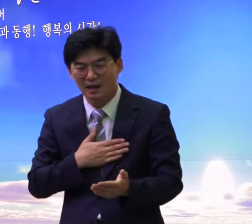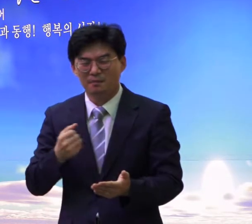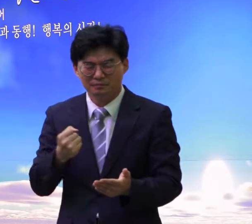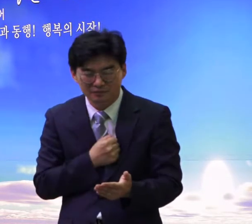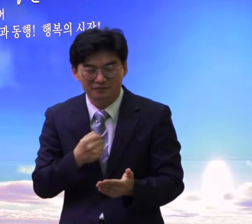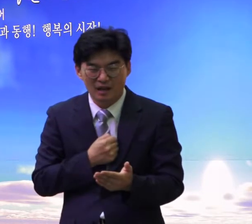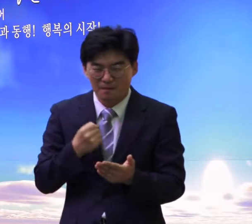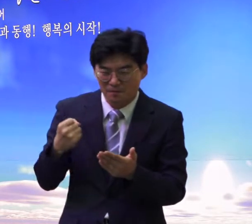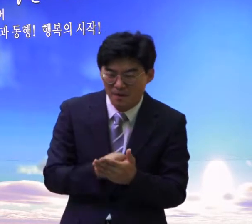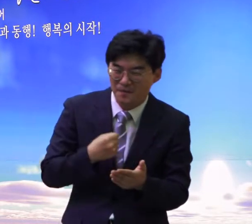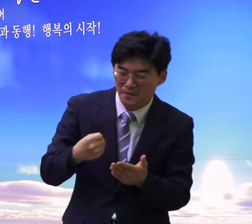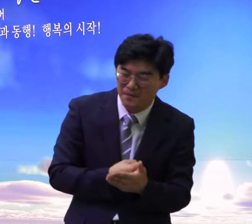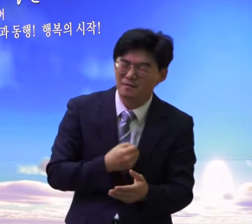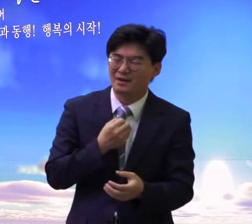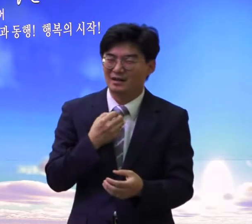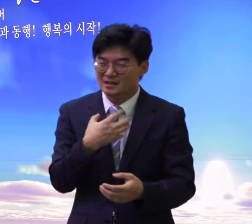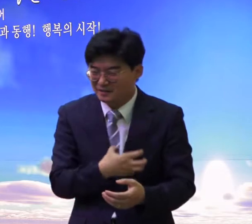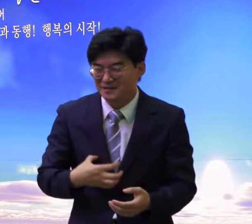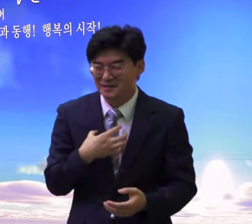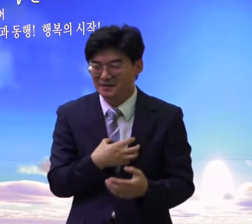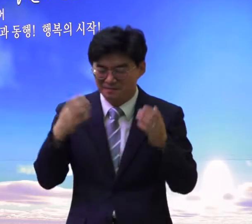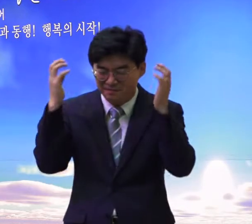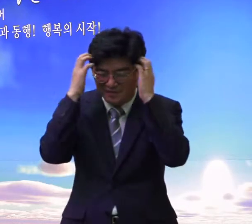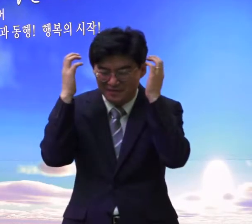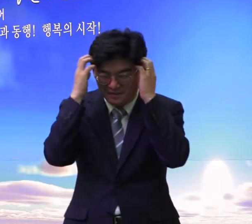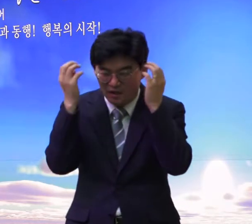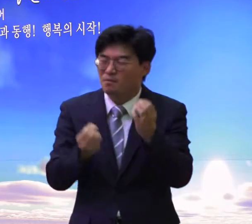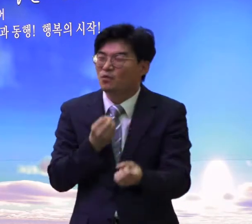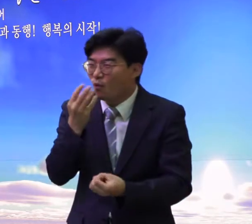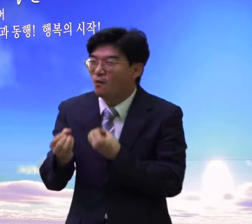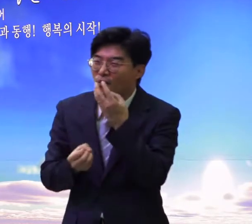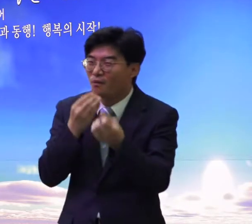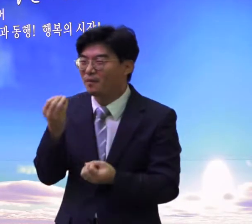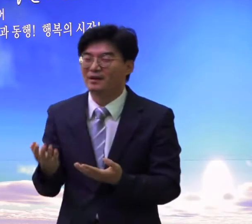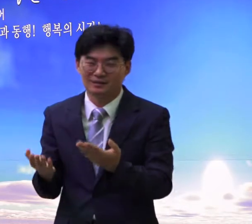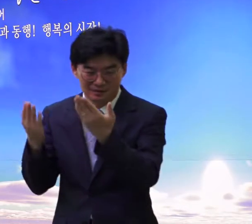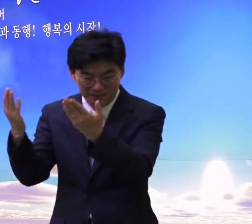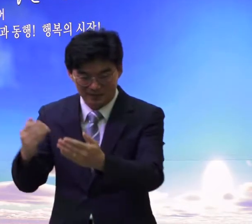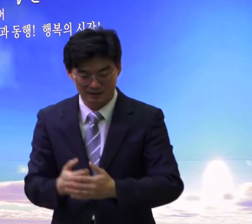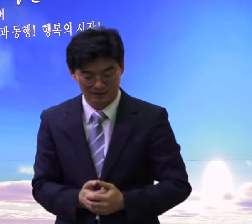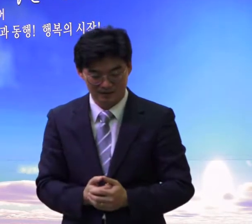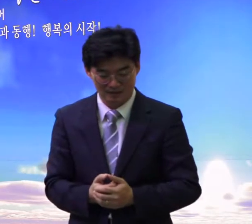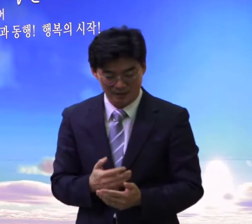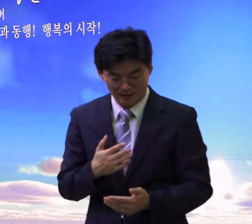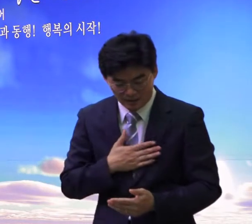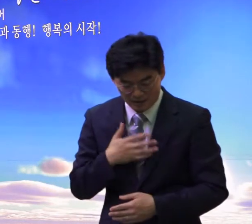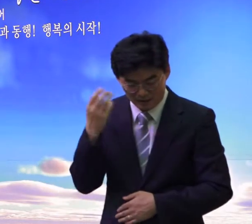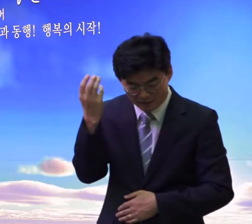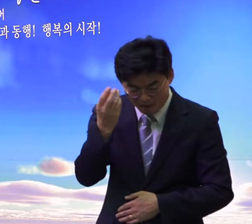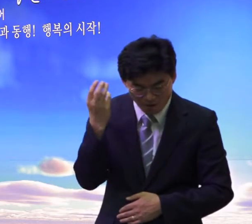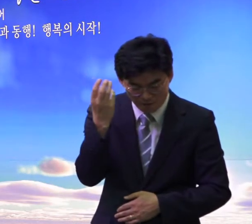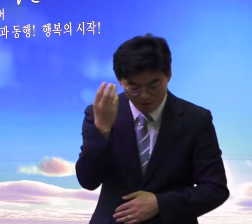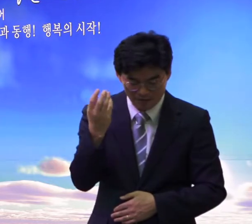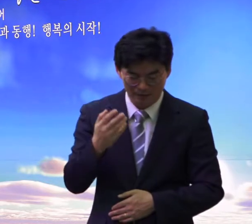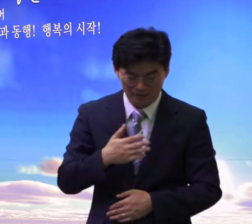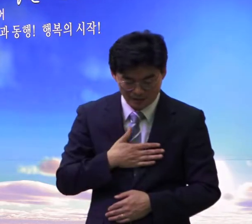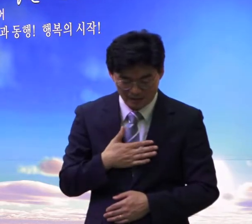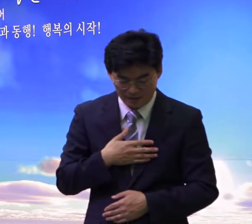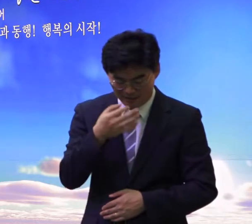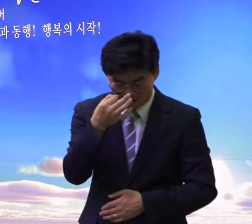그의 앞에 토로하며 내 우환을 그의 앞에 진술하는도다. 내 영이 내 속에서 상할